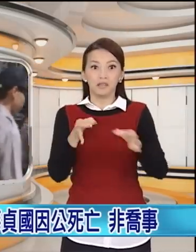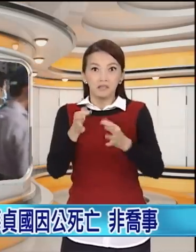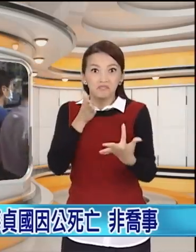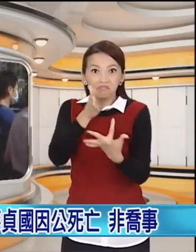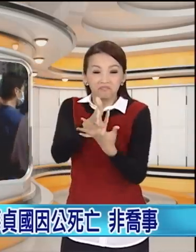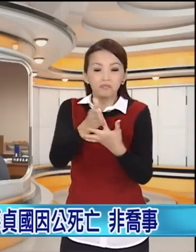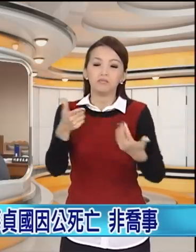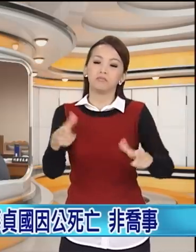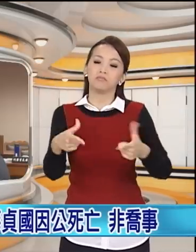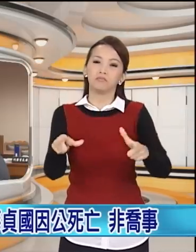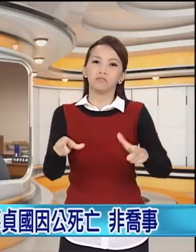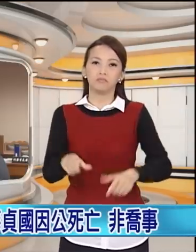情。